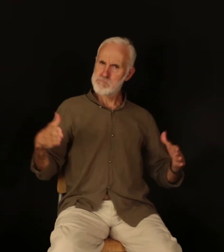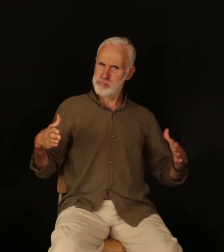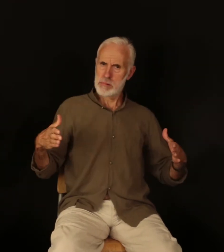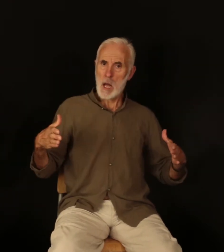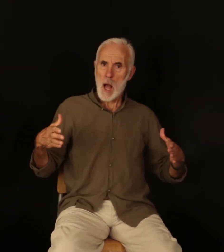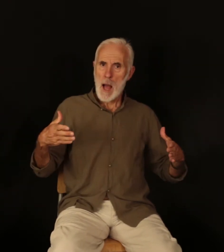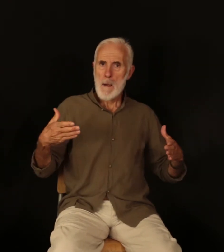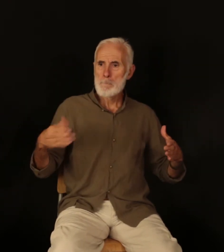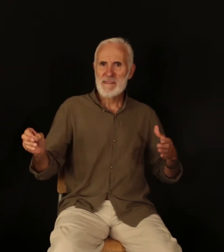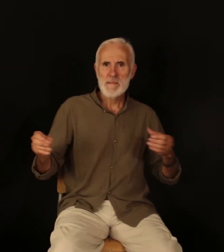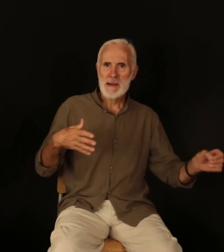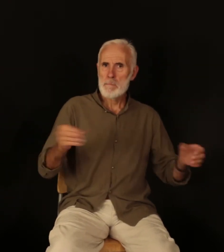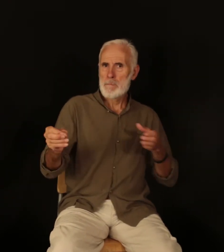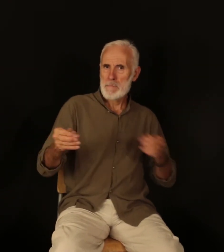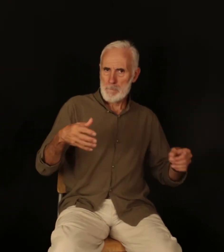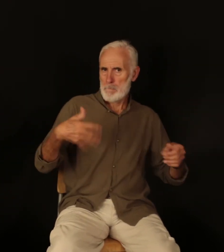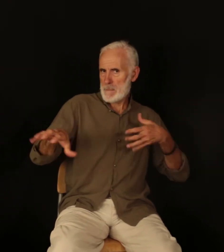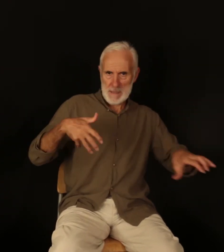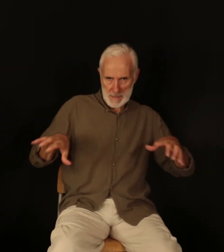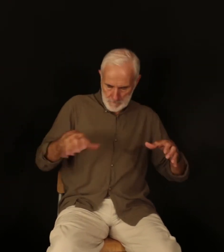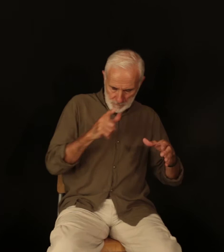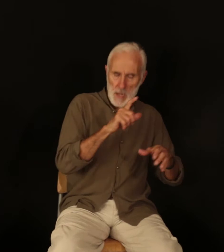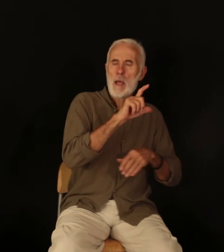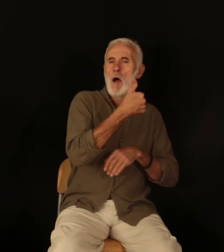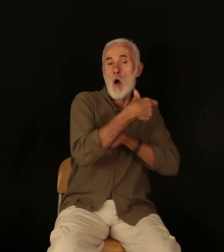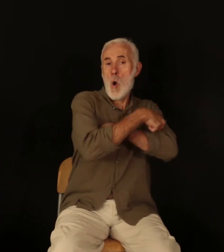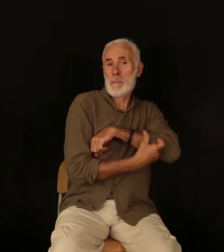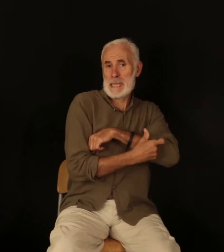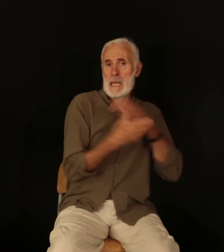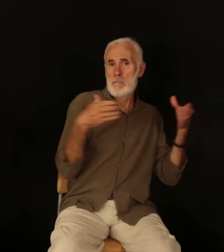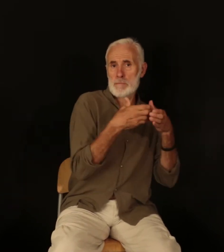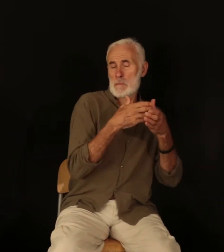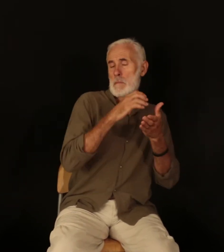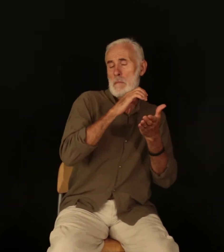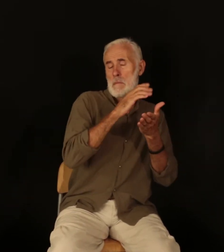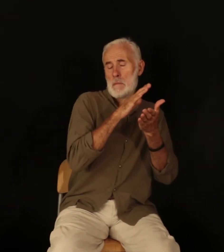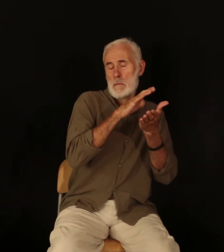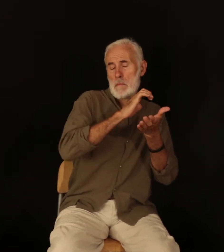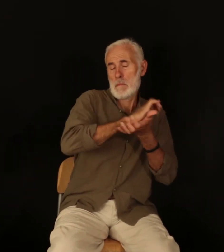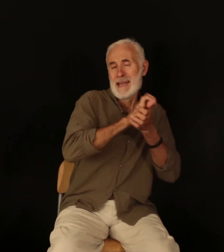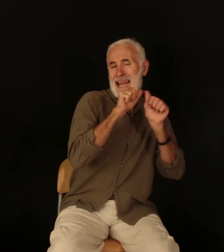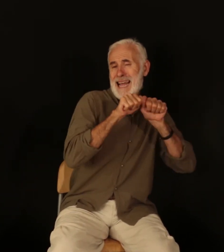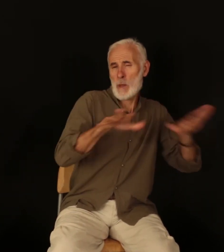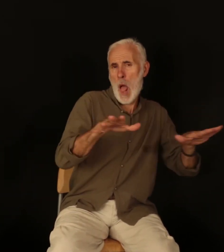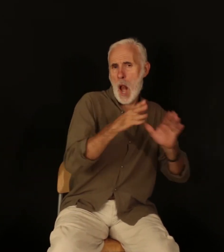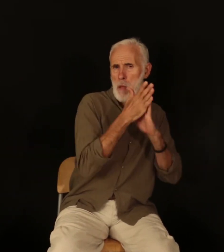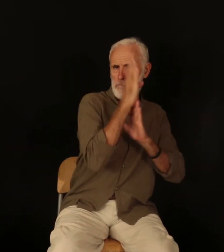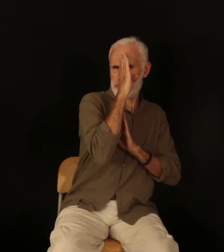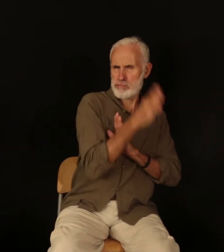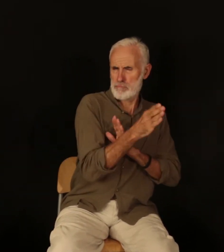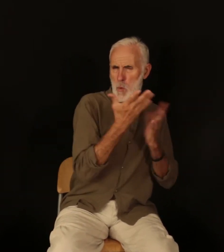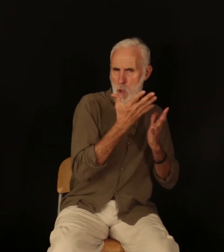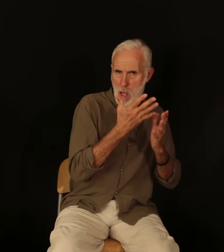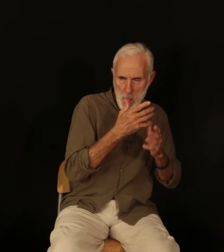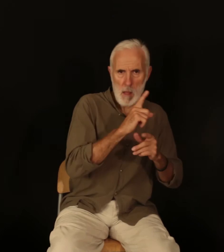spécialisés, et donc il y a un comité éditorial qui s'occupe de sélectionner, de commander et de